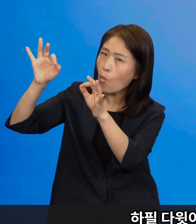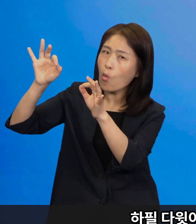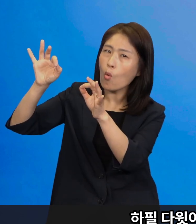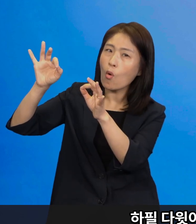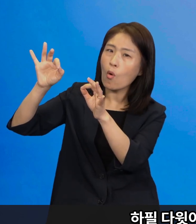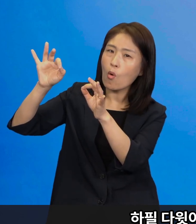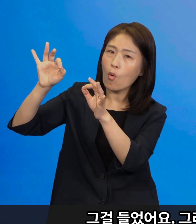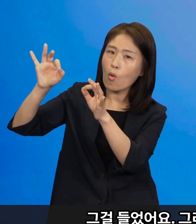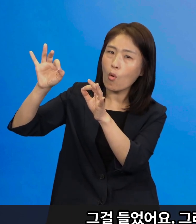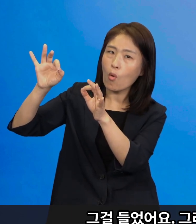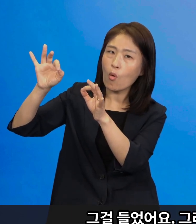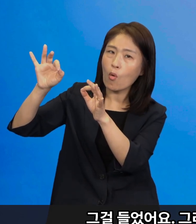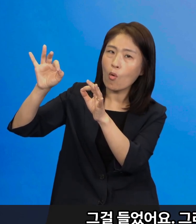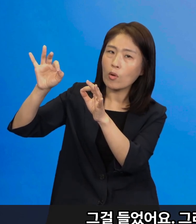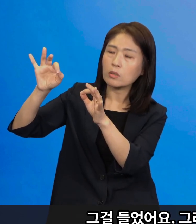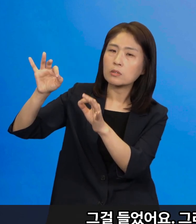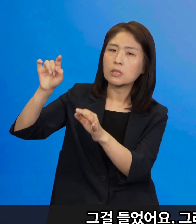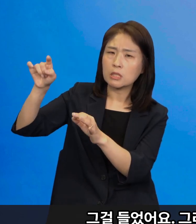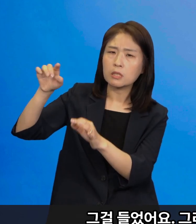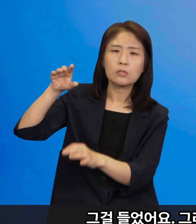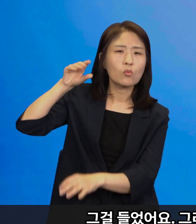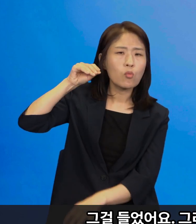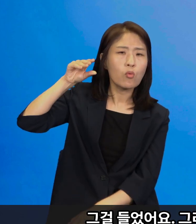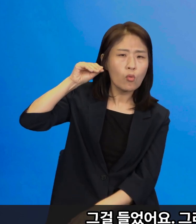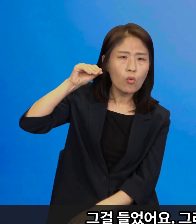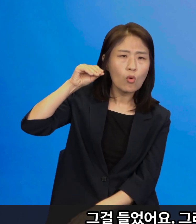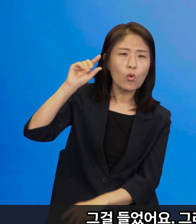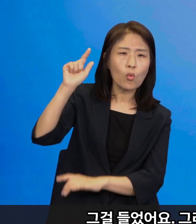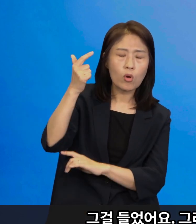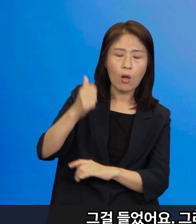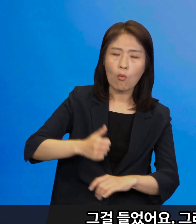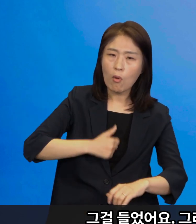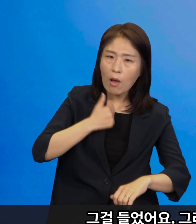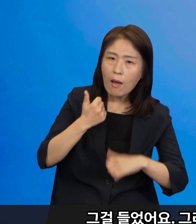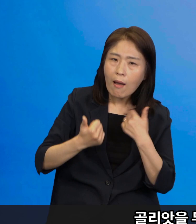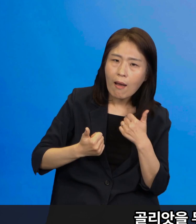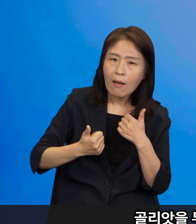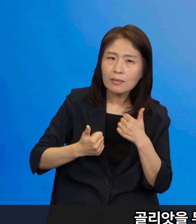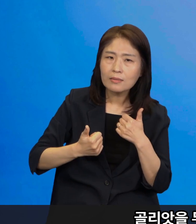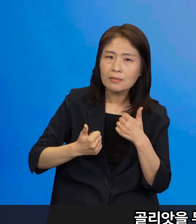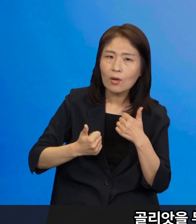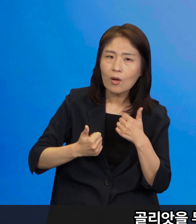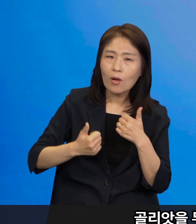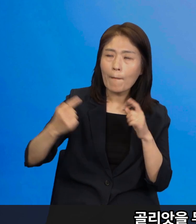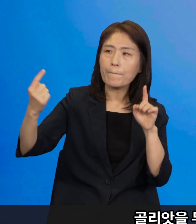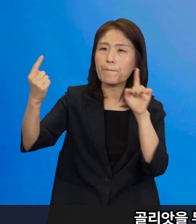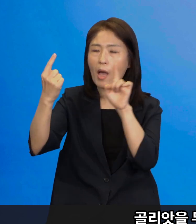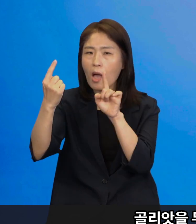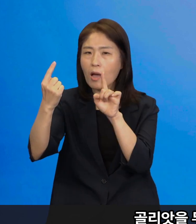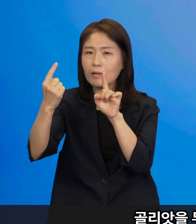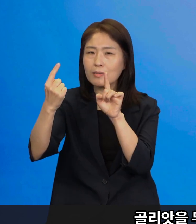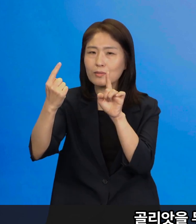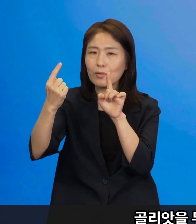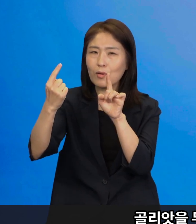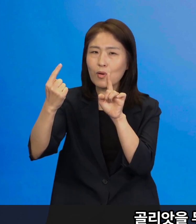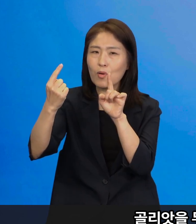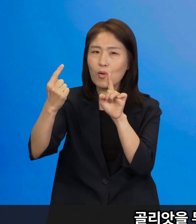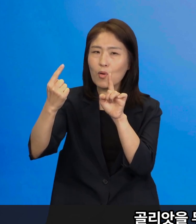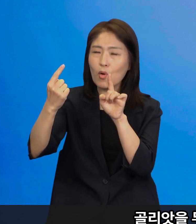거기 가 있었던 거예요. 그걸 들었어요. 그리고 화가 나면서 나가게 되면서 이제 이 골리앗을 무너뜨리게 되는